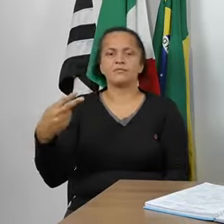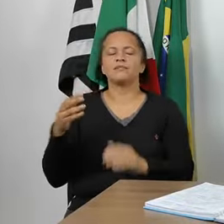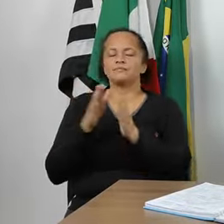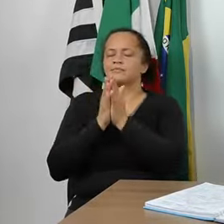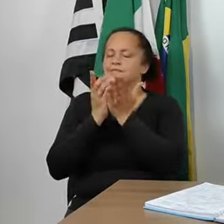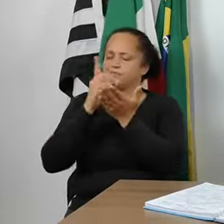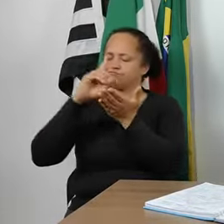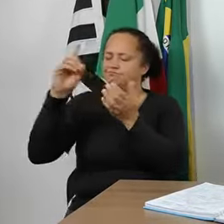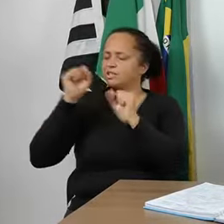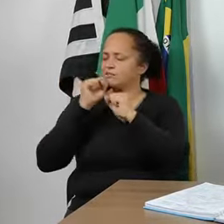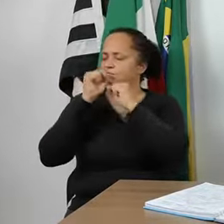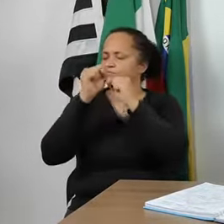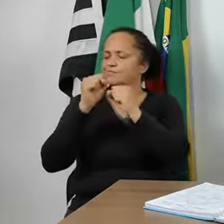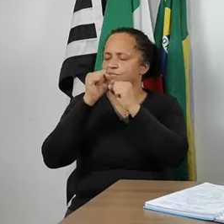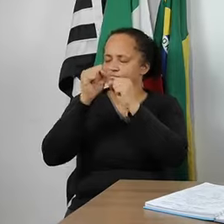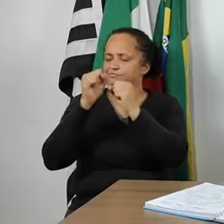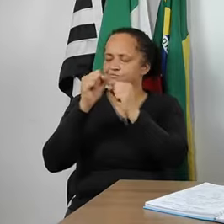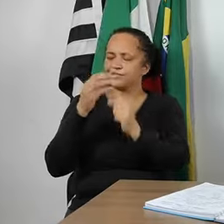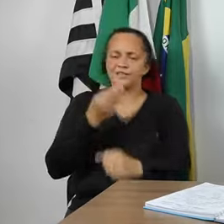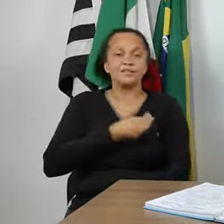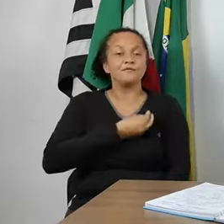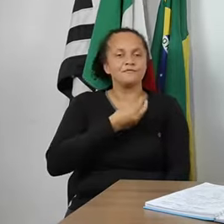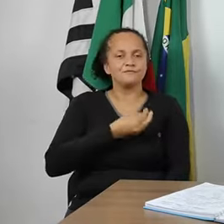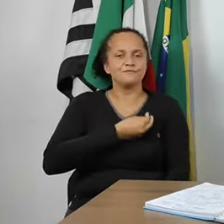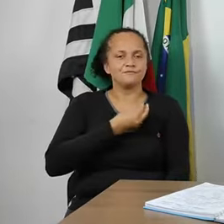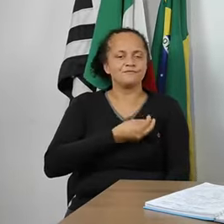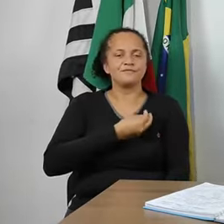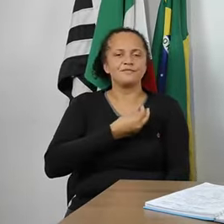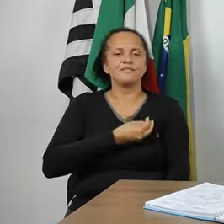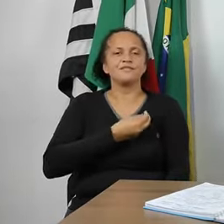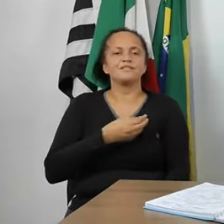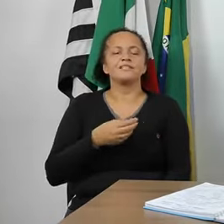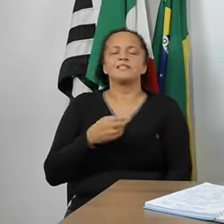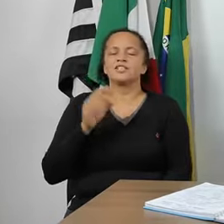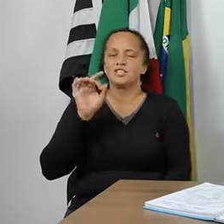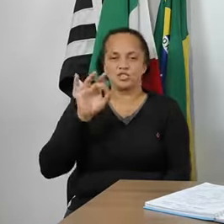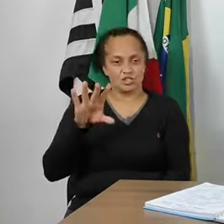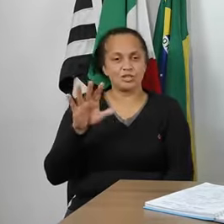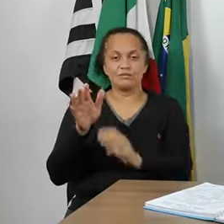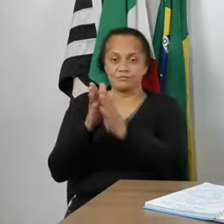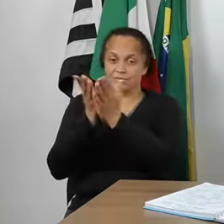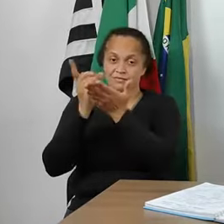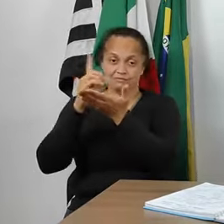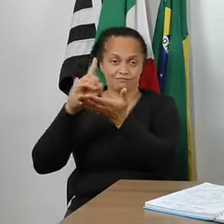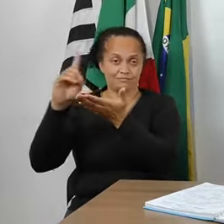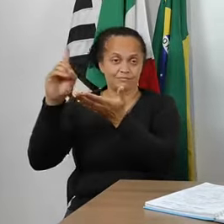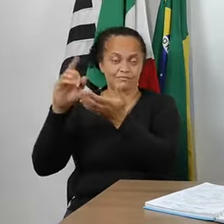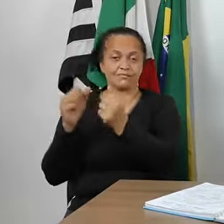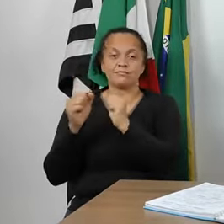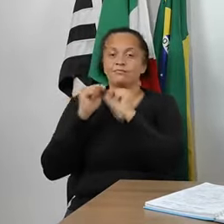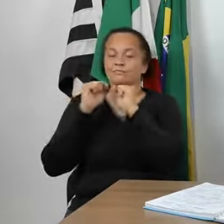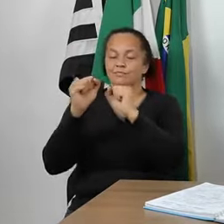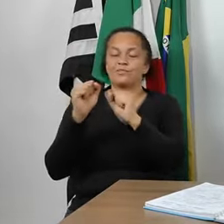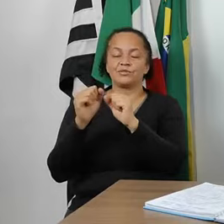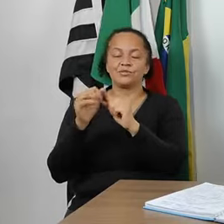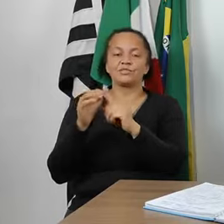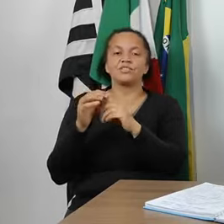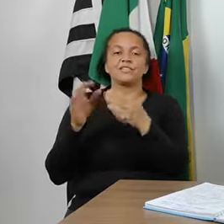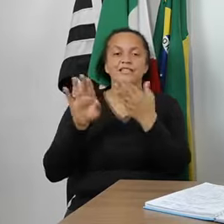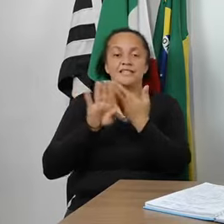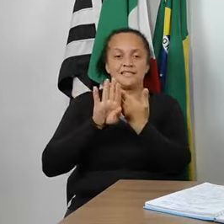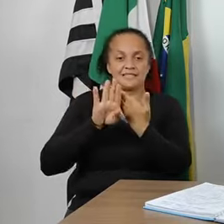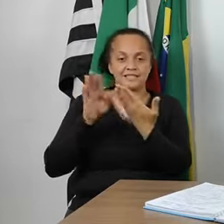ela é eficaz, que somente ela tem o poder de chegar ao ponto de dividir alma e espírito,